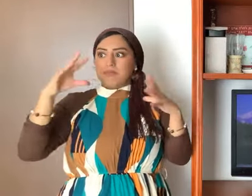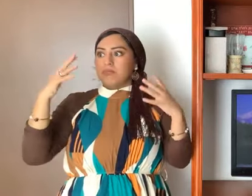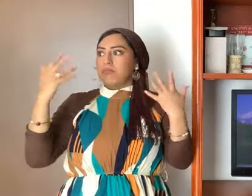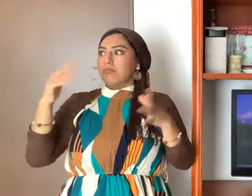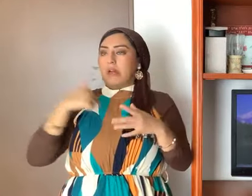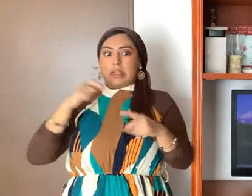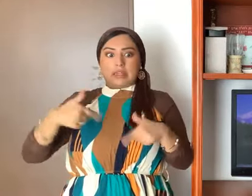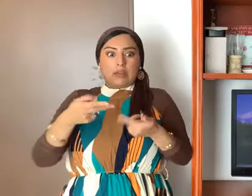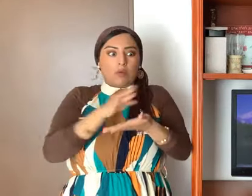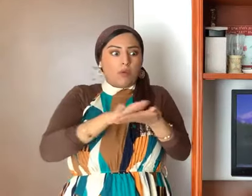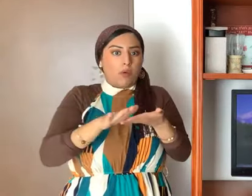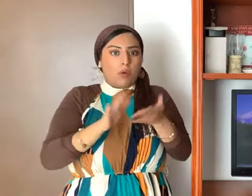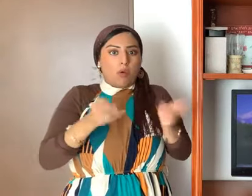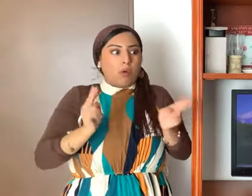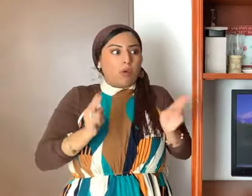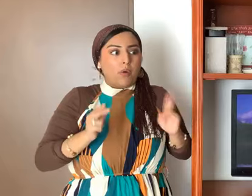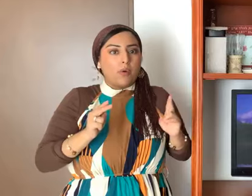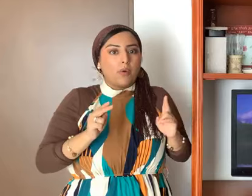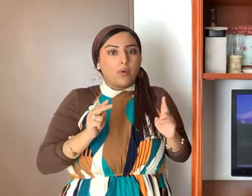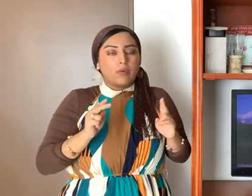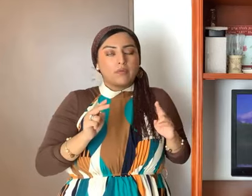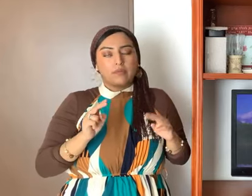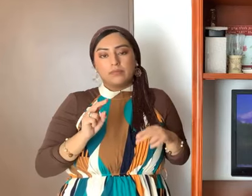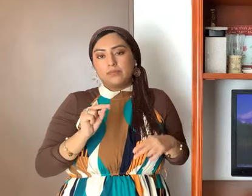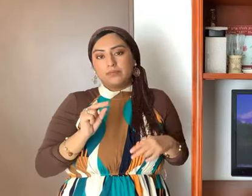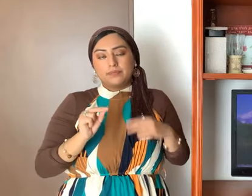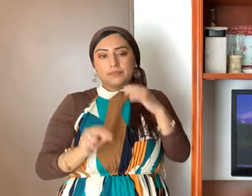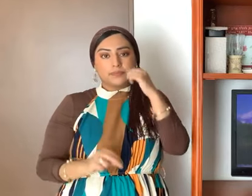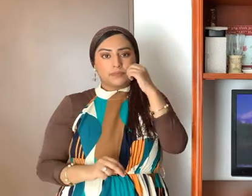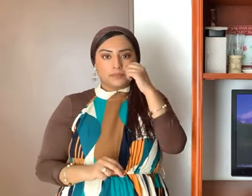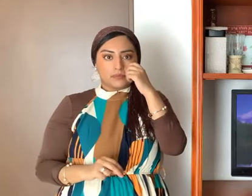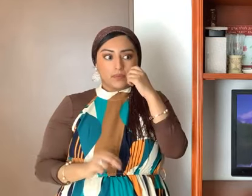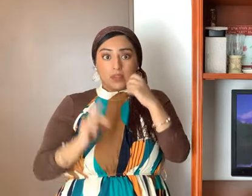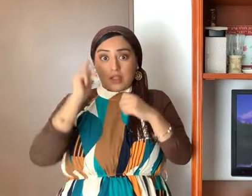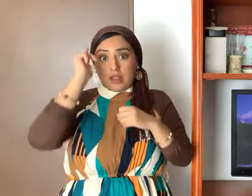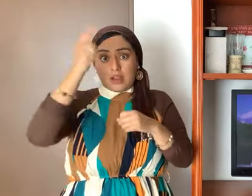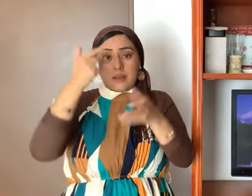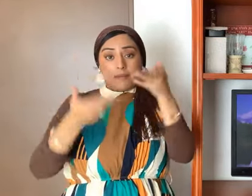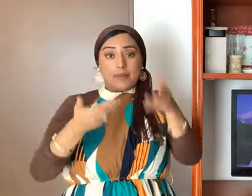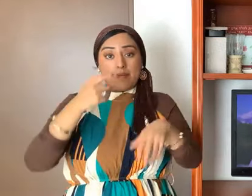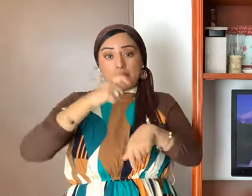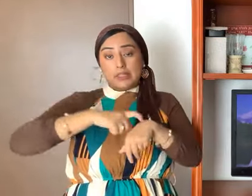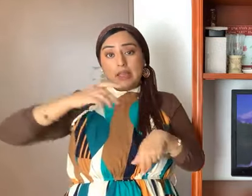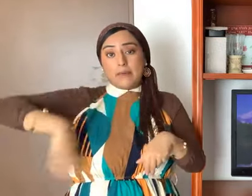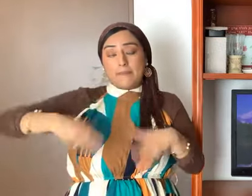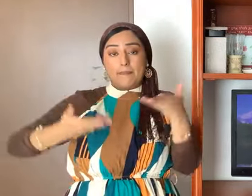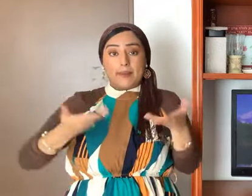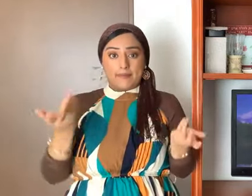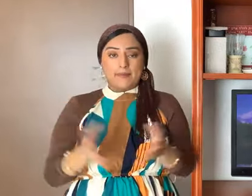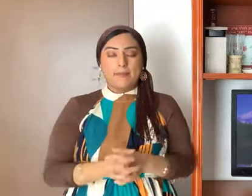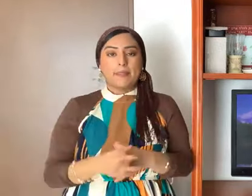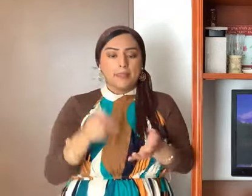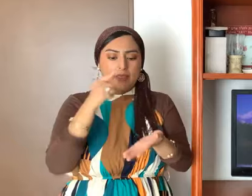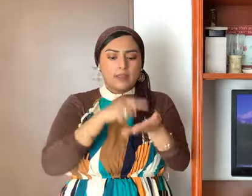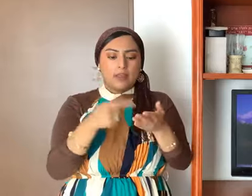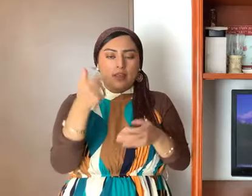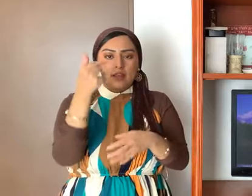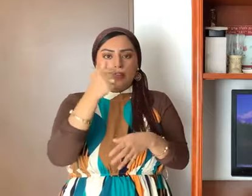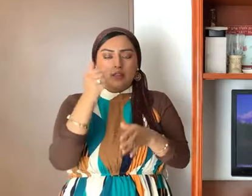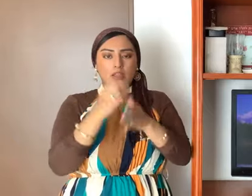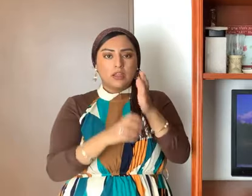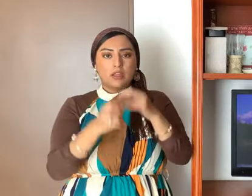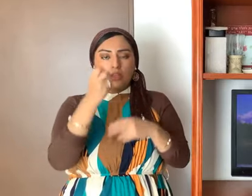caer, en ese momento te exigirás ser mejor. Para ese momento podría ya ser muy tarde. Vamos a Génesis